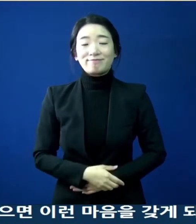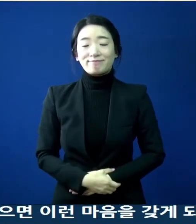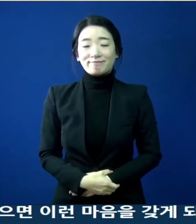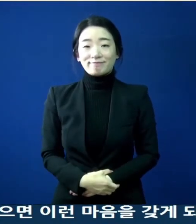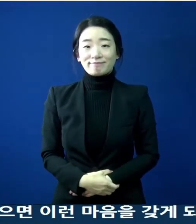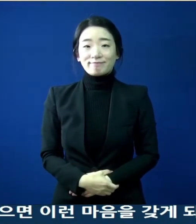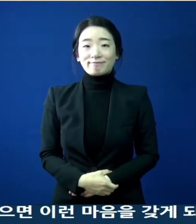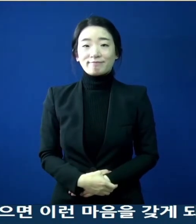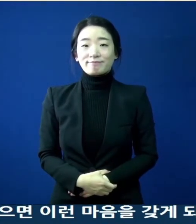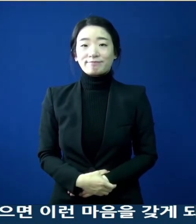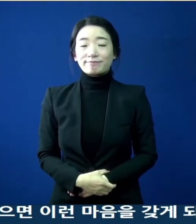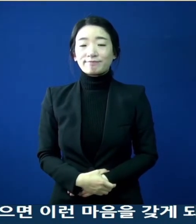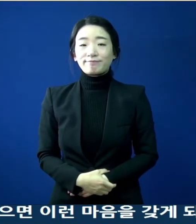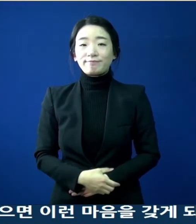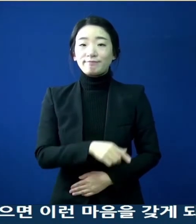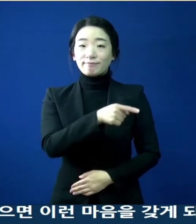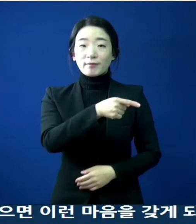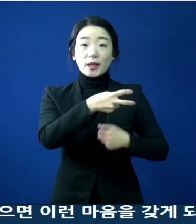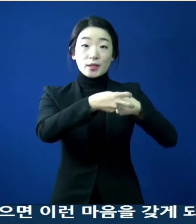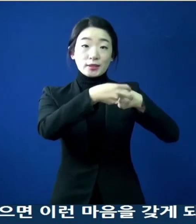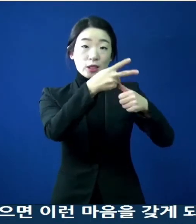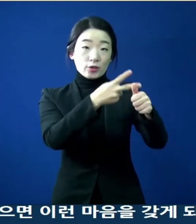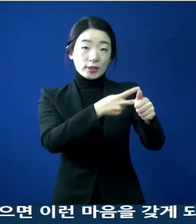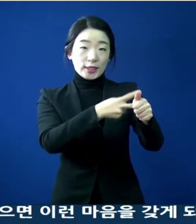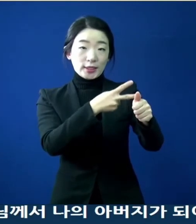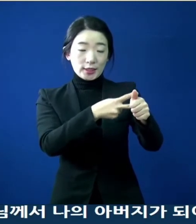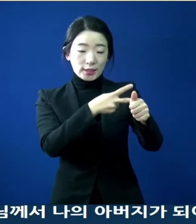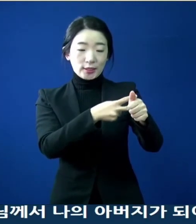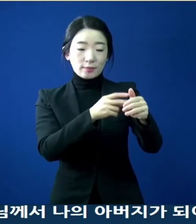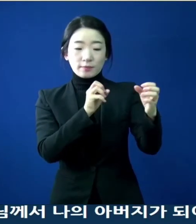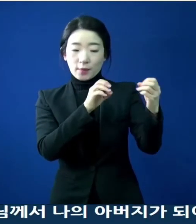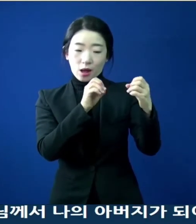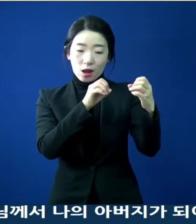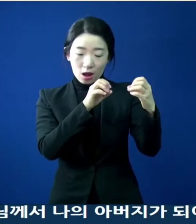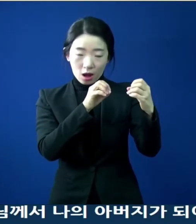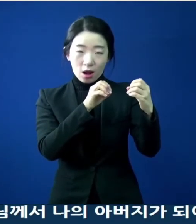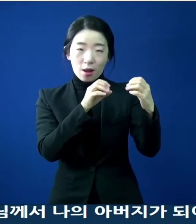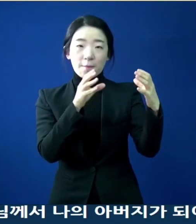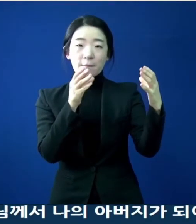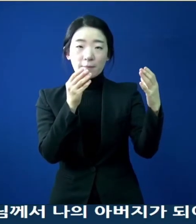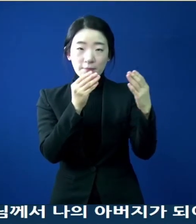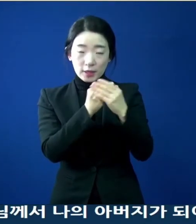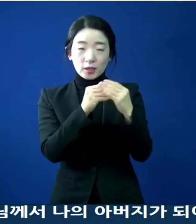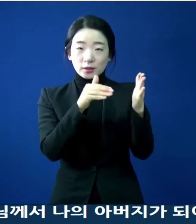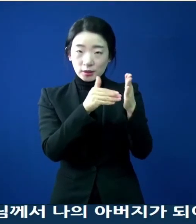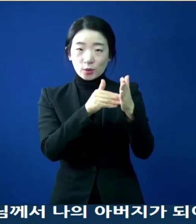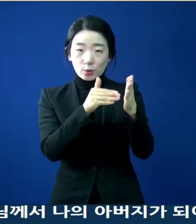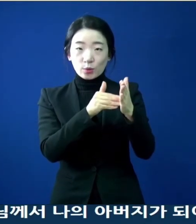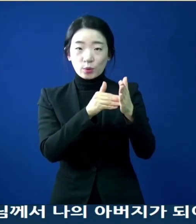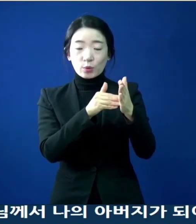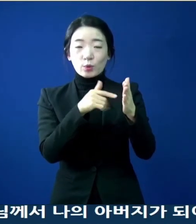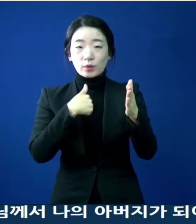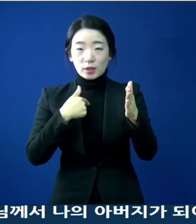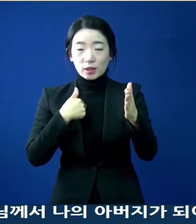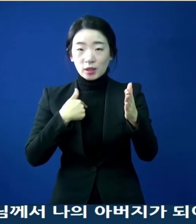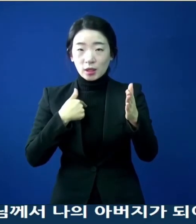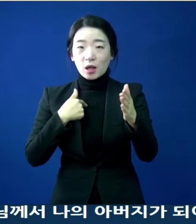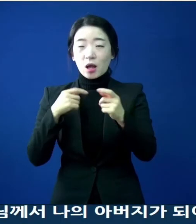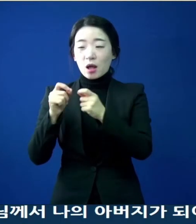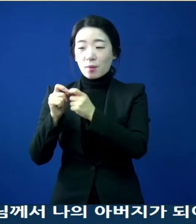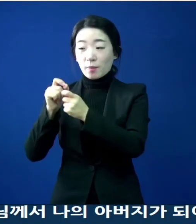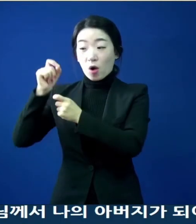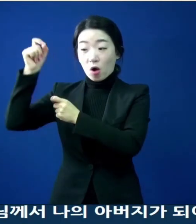그 의사 선생님하고 만난 지 한 몇 시간쯤 뒤에 멀리 있는 딸애가 오랜만에 카톡을